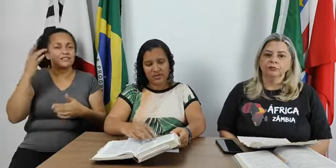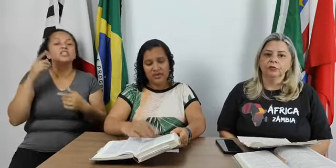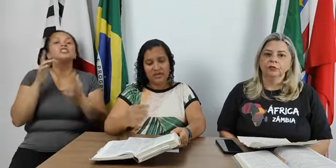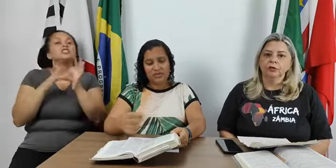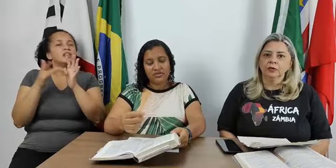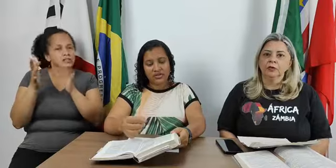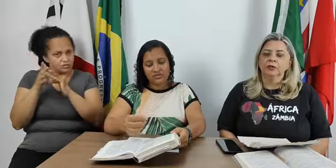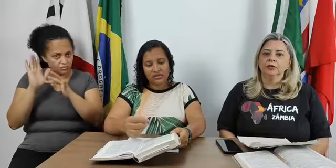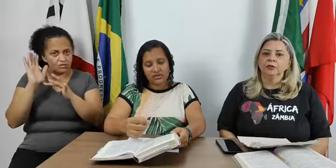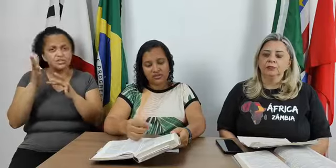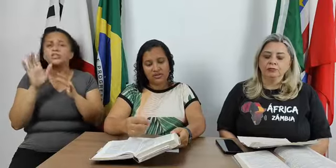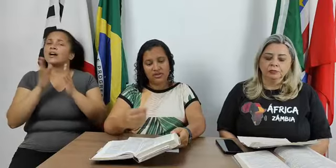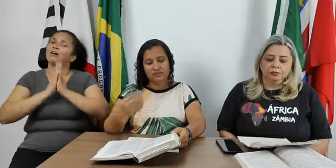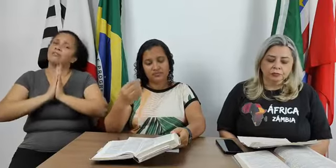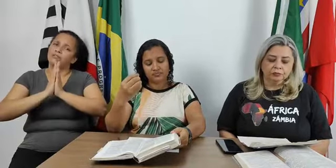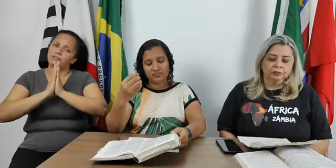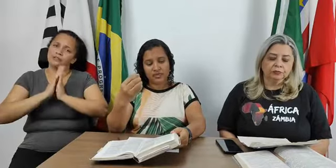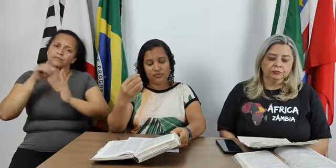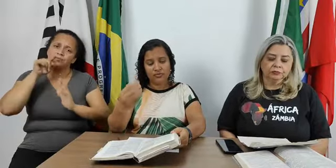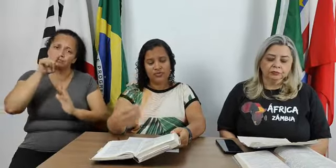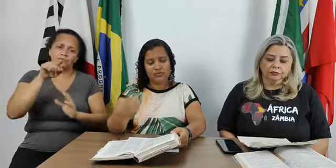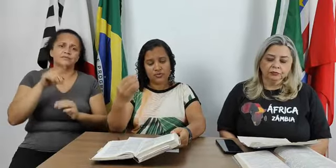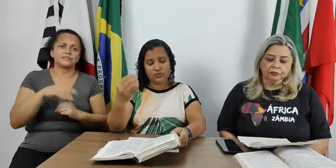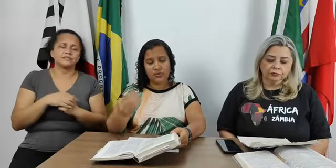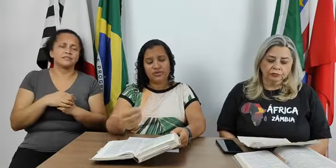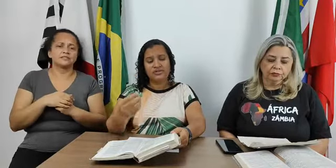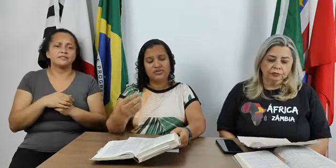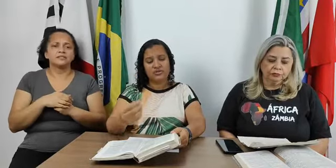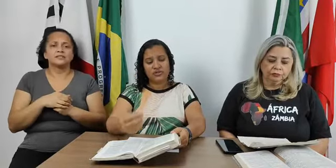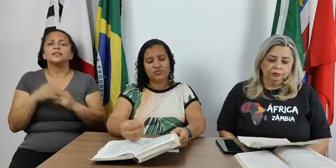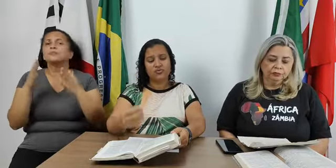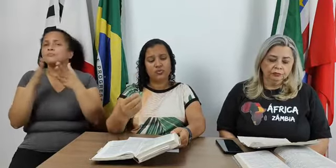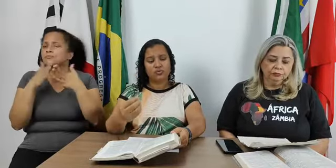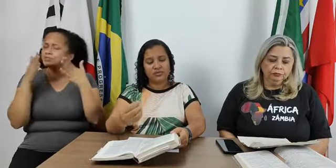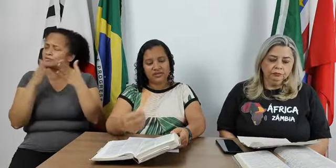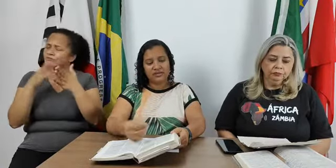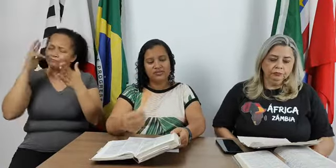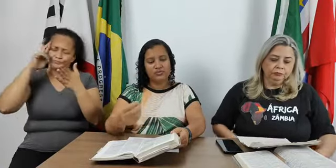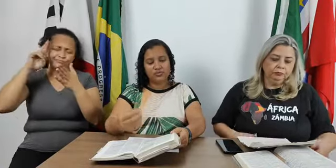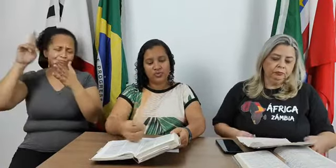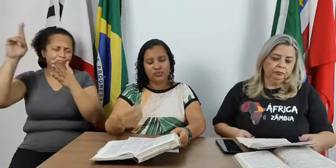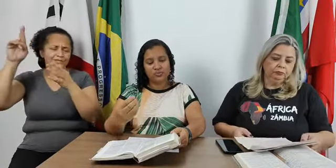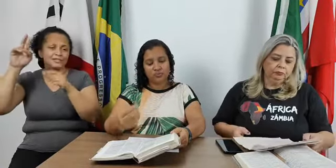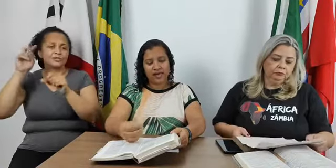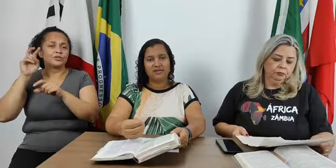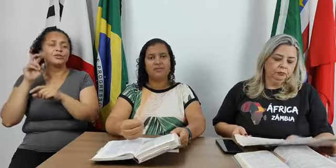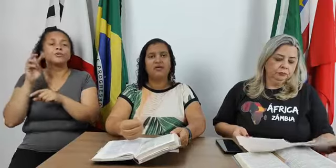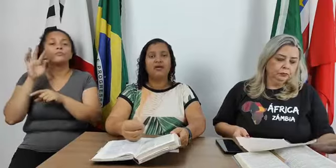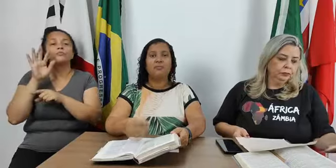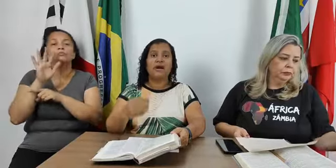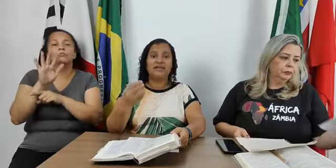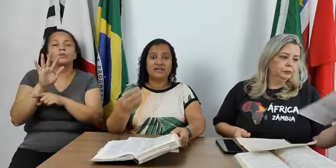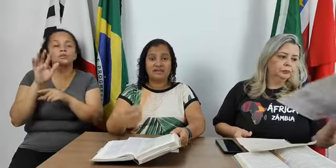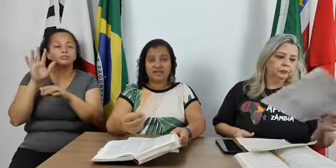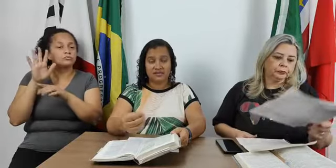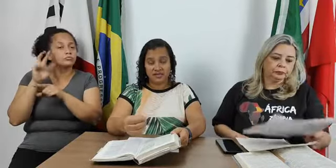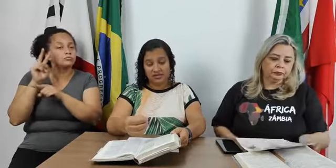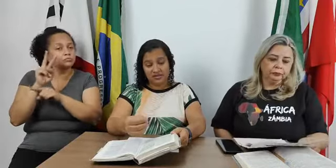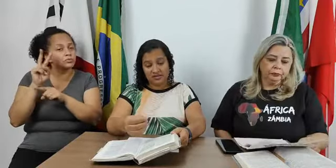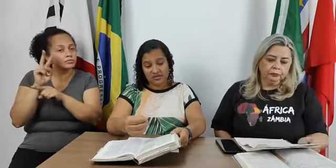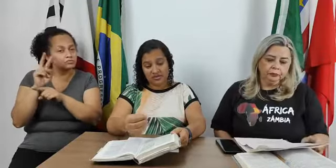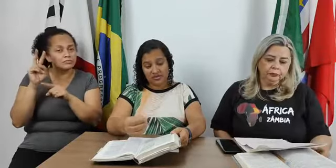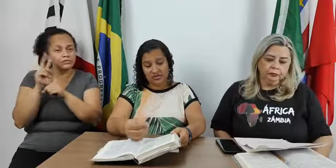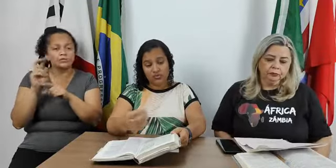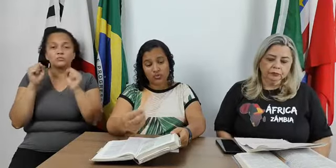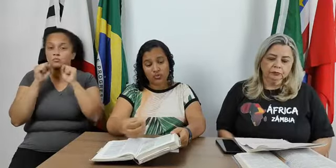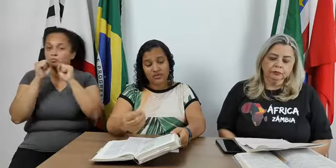você. E pedindo a Deus que fôssemos protegidos com o poder do nome do Pai, para